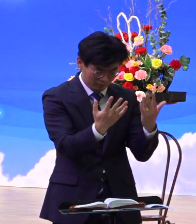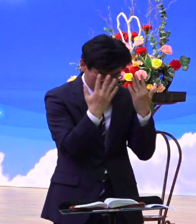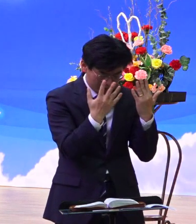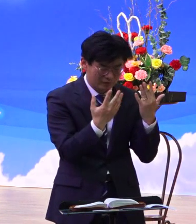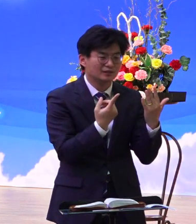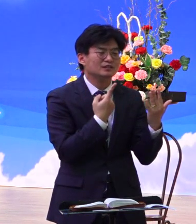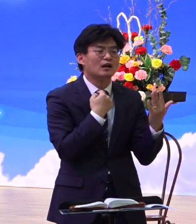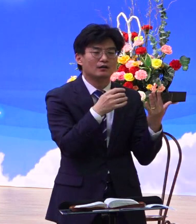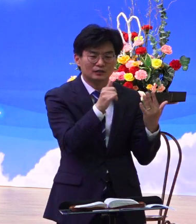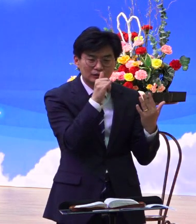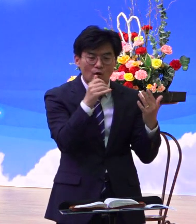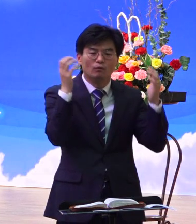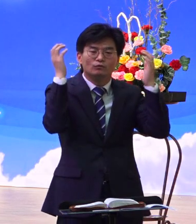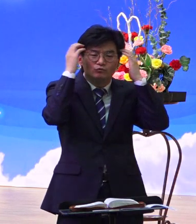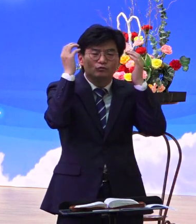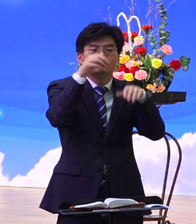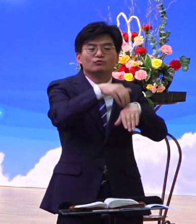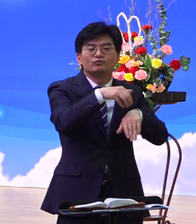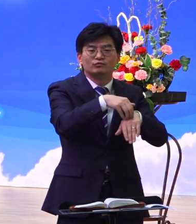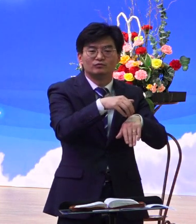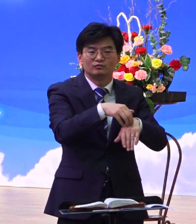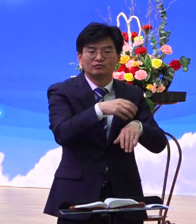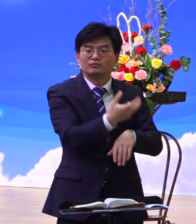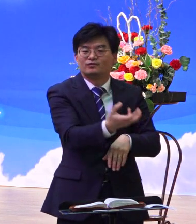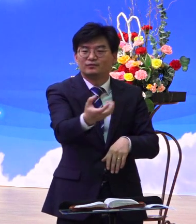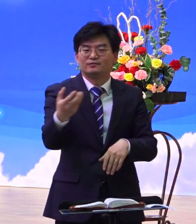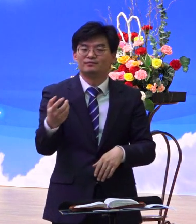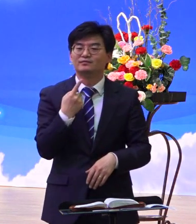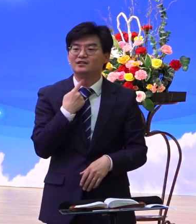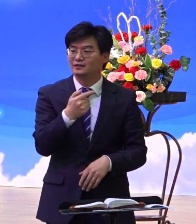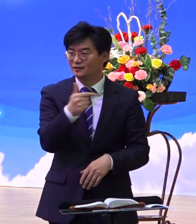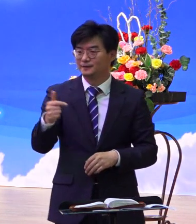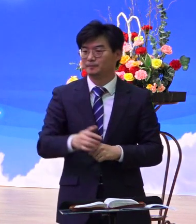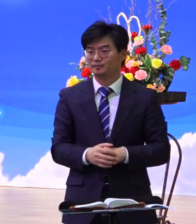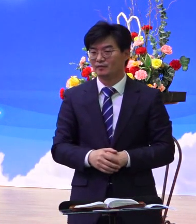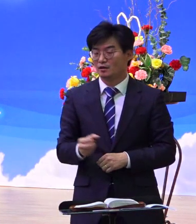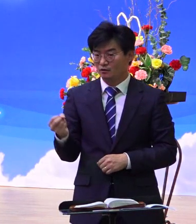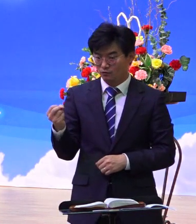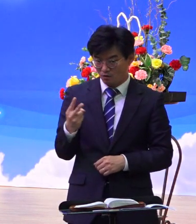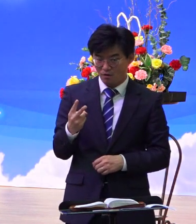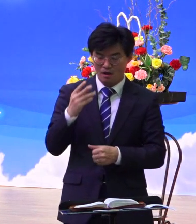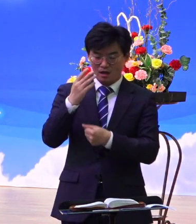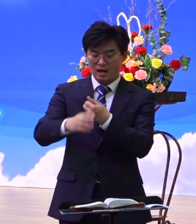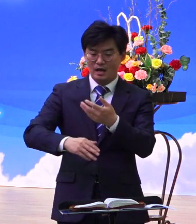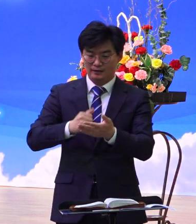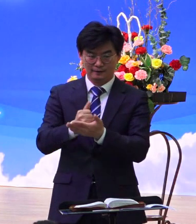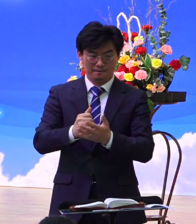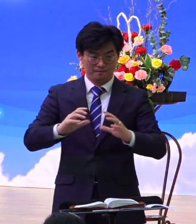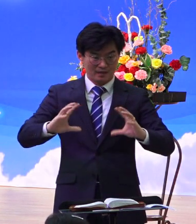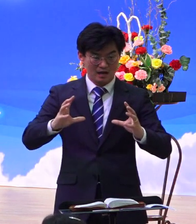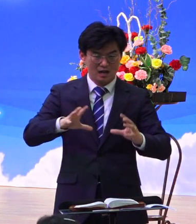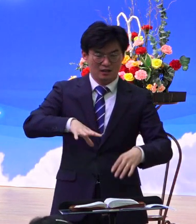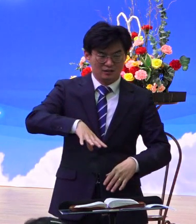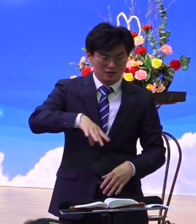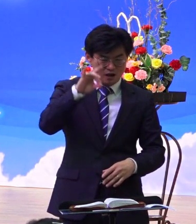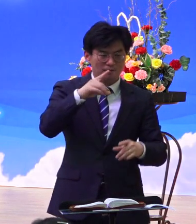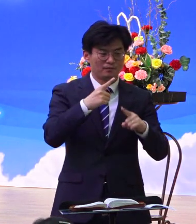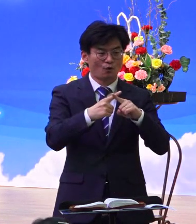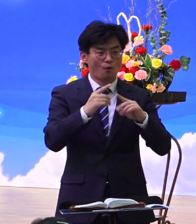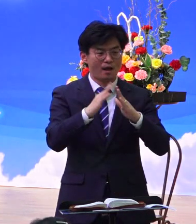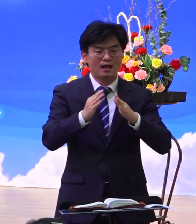바울이 순교한 후에는 바울의 뒤를 이어서 하나님 나라의 초대교회의 그 놀라운 역사를 이루는데 헌신하며